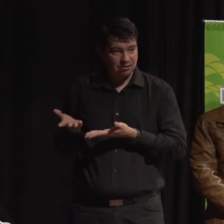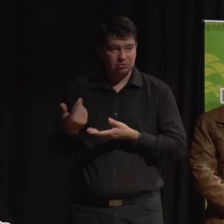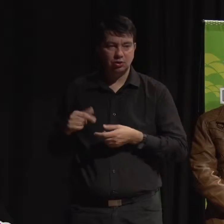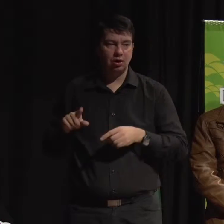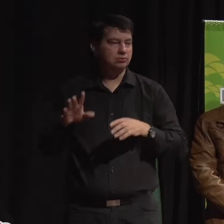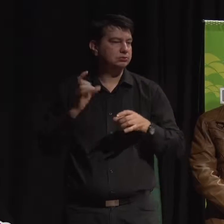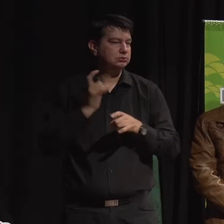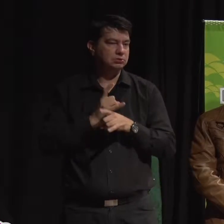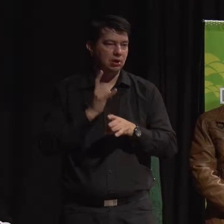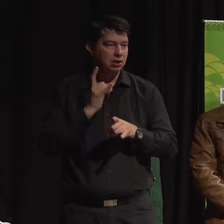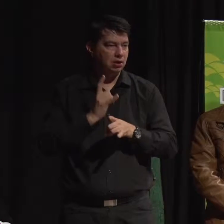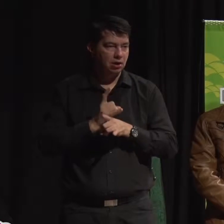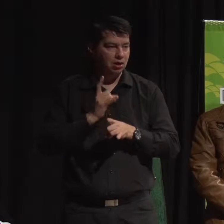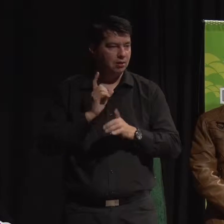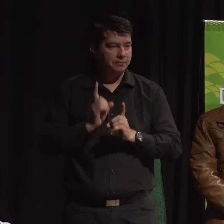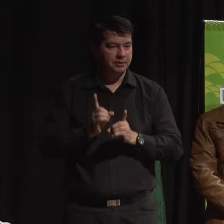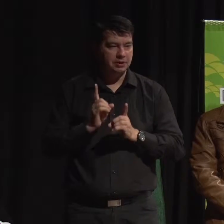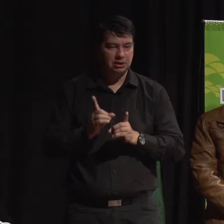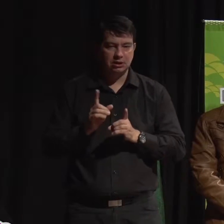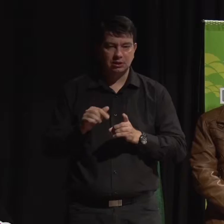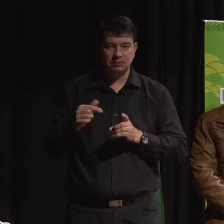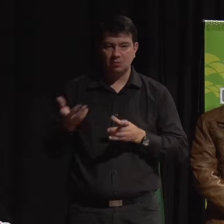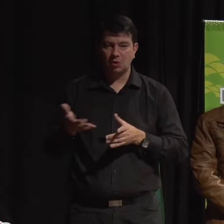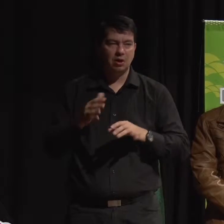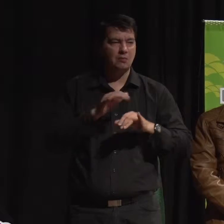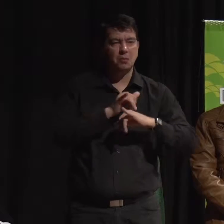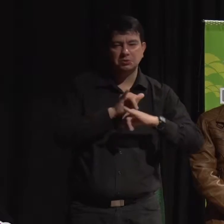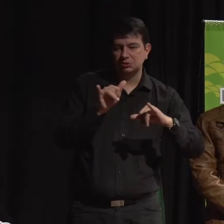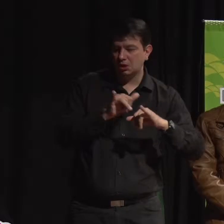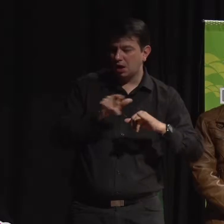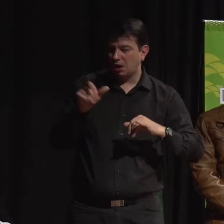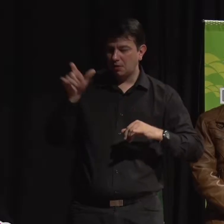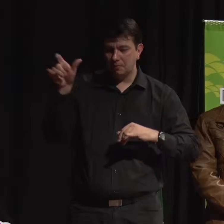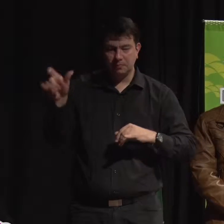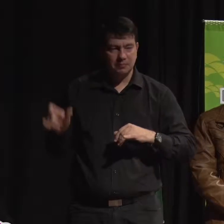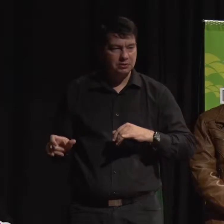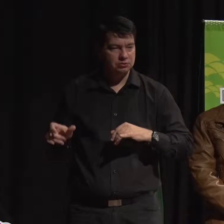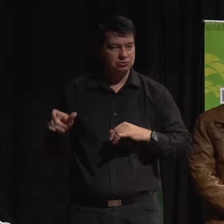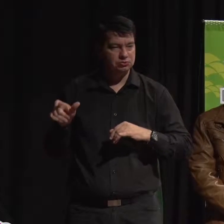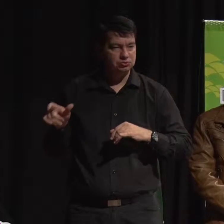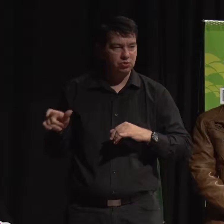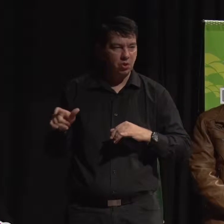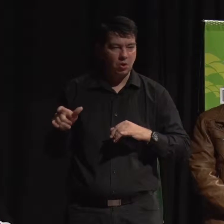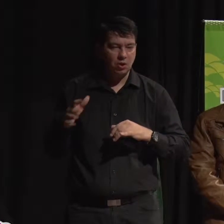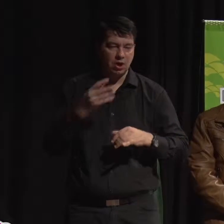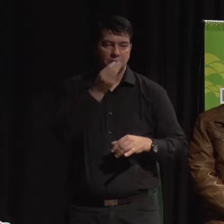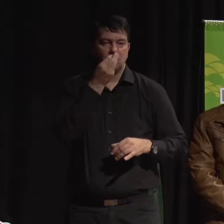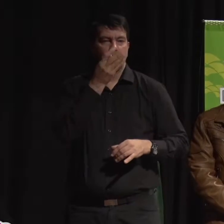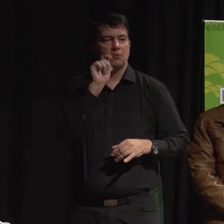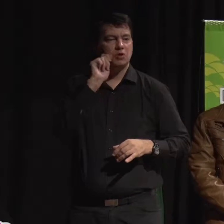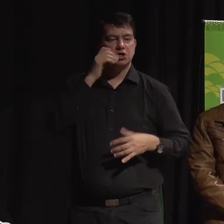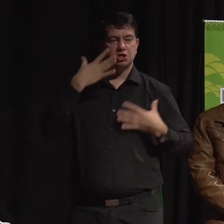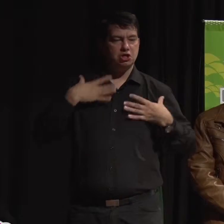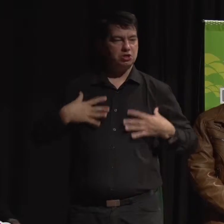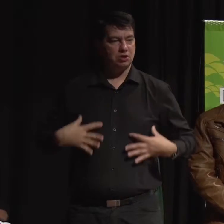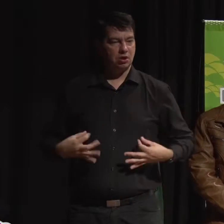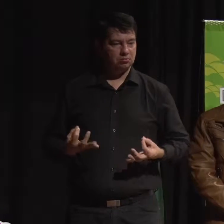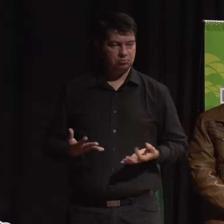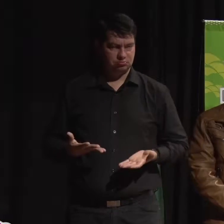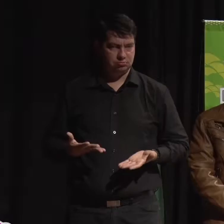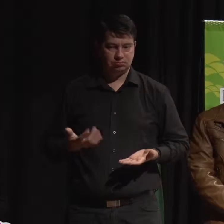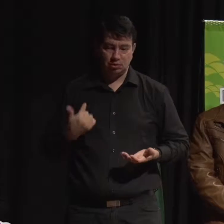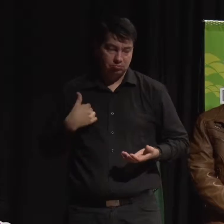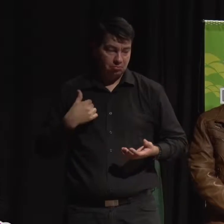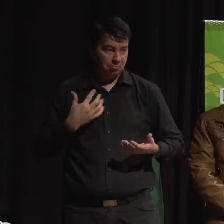sea como en las publicidades que se muestren personas con un físico hermoso porque por ahí como